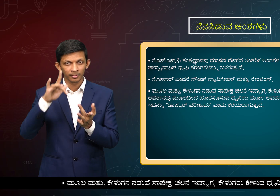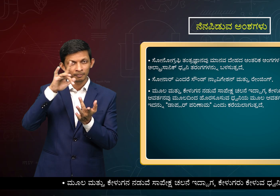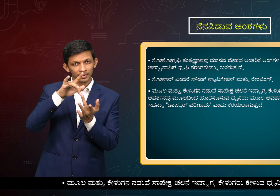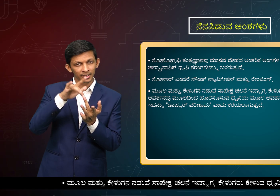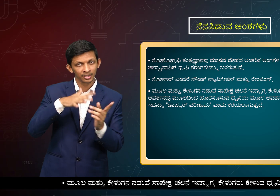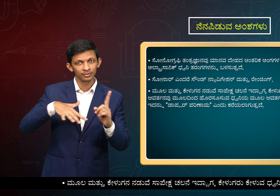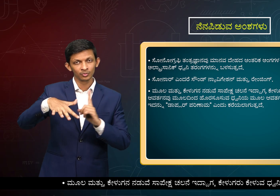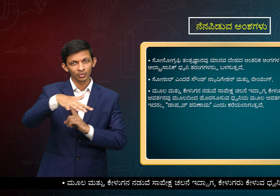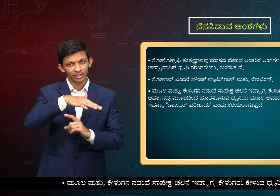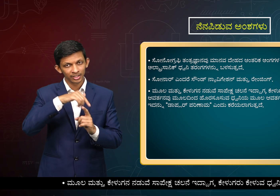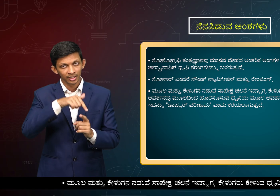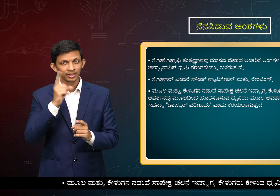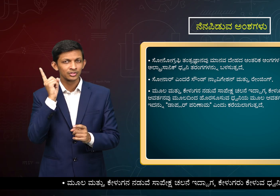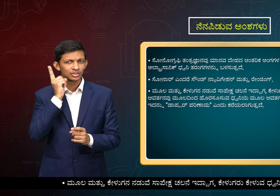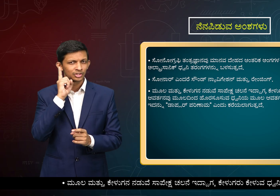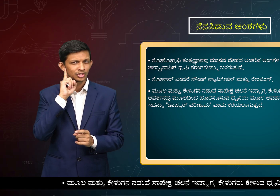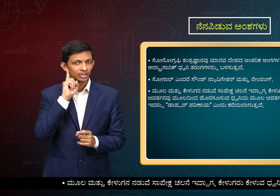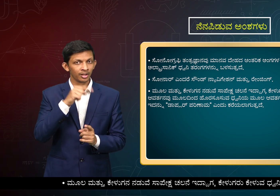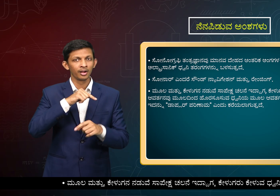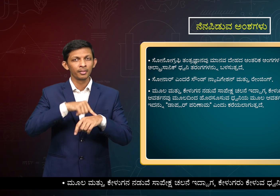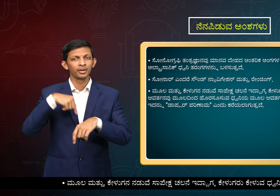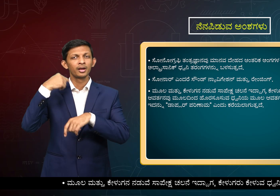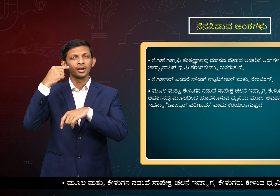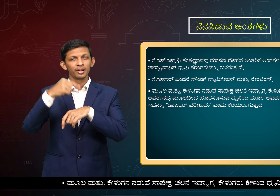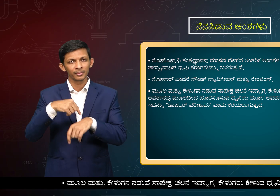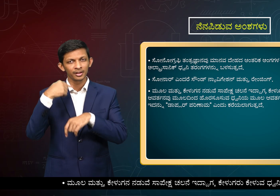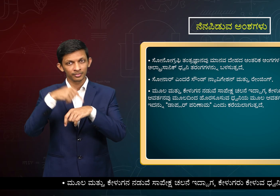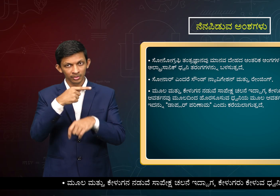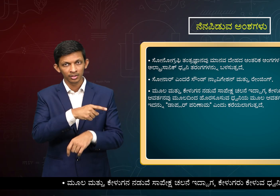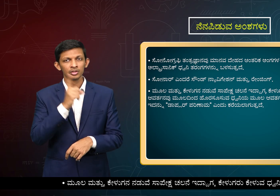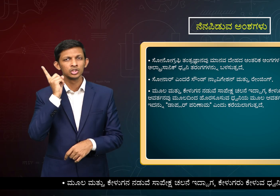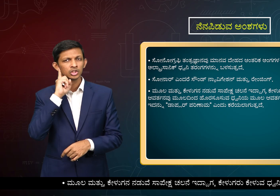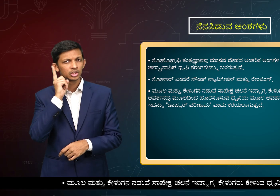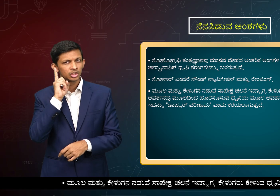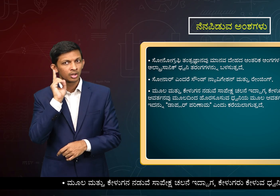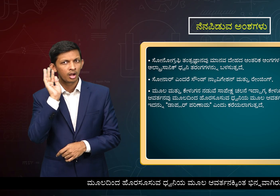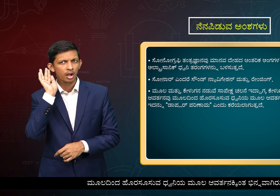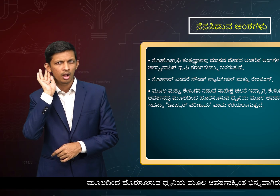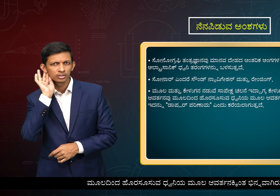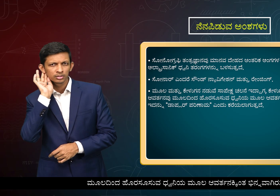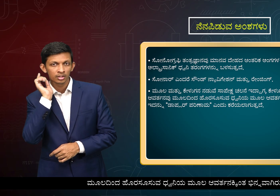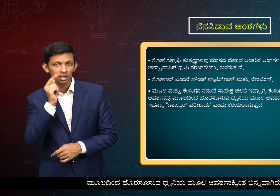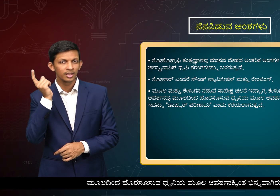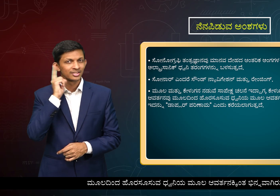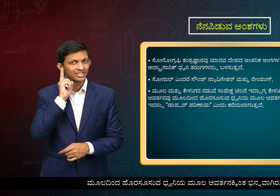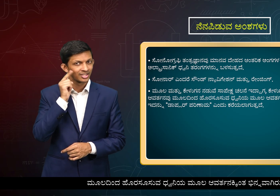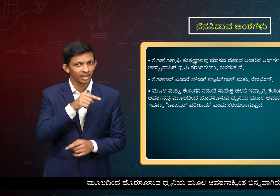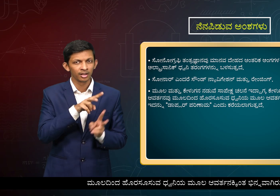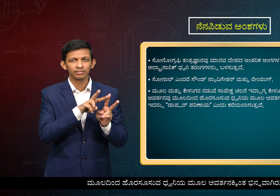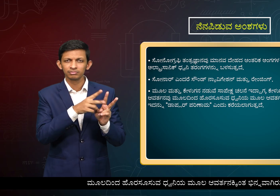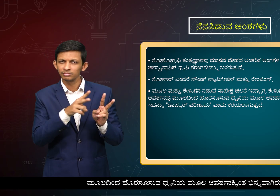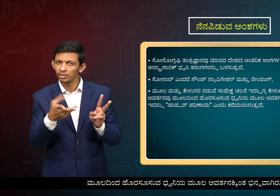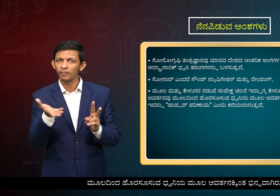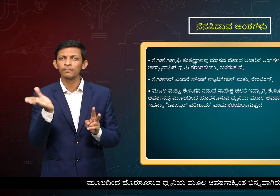ನಡುವೆ ಸಾಪೇಕ್ಷ ಚಲನೆ ಇದ್ದಾಗ ಕೇಳುಗರು ಕೇಳುವ ಧ್ವನಿಯ ಆವರ್ತನವು ಮೂಲದಿಂದ ಹೊರ